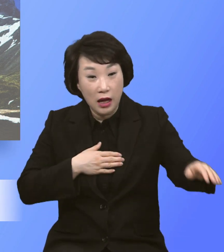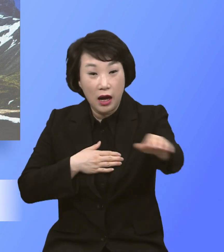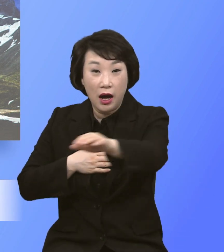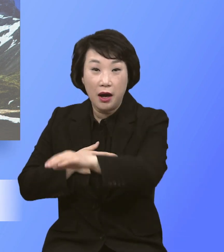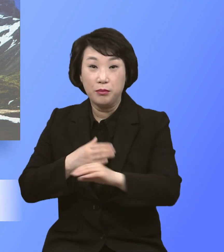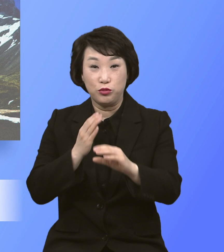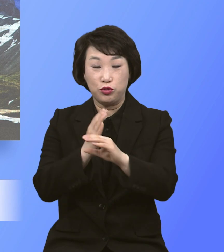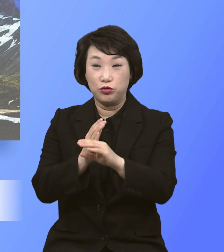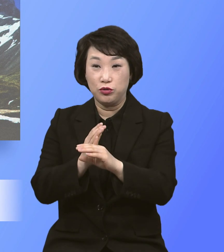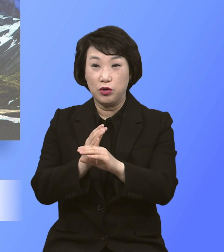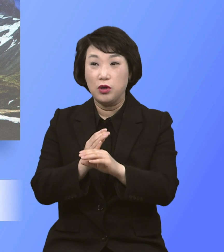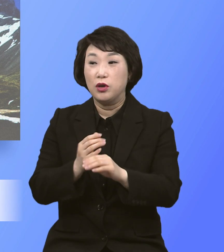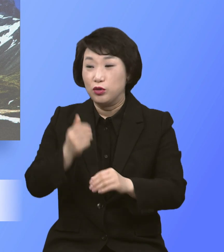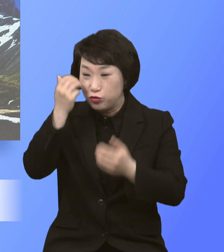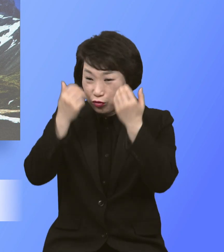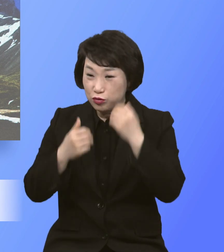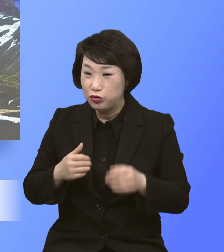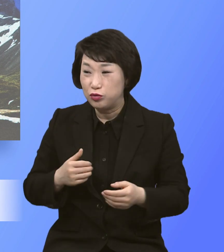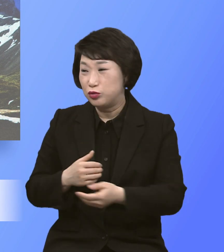이스라엘 사람 중